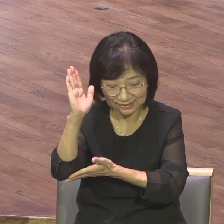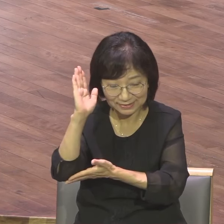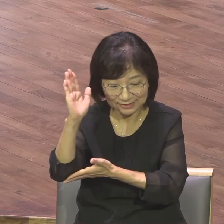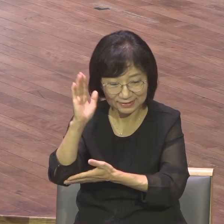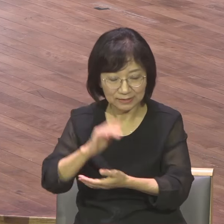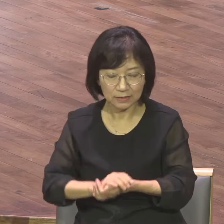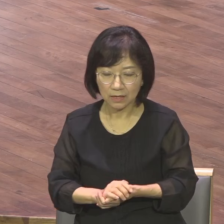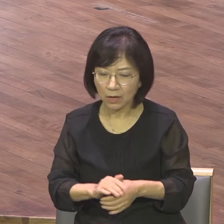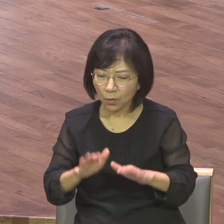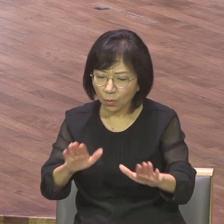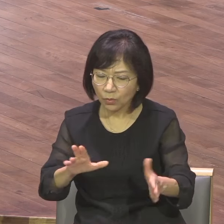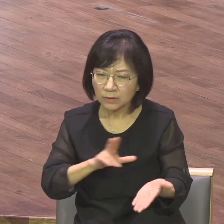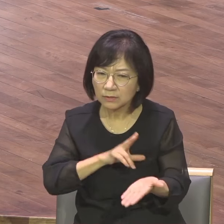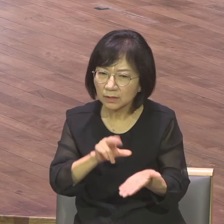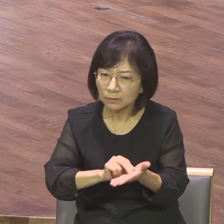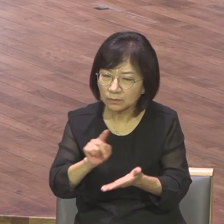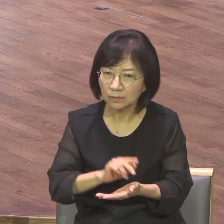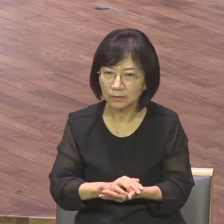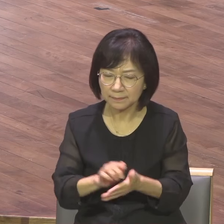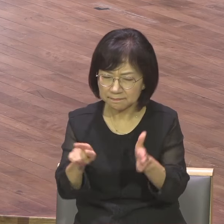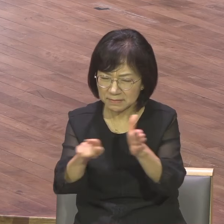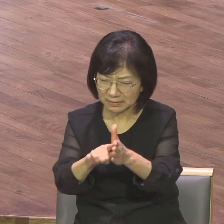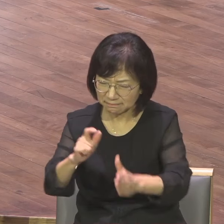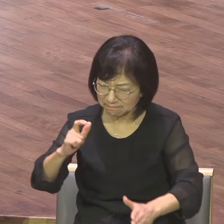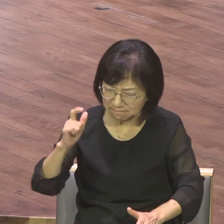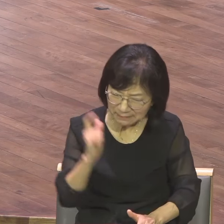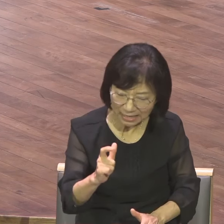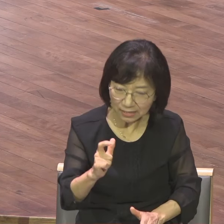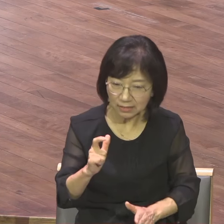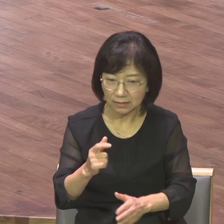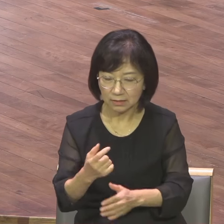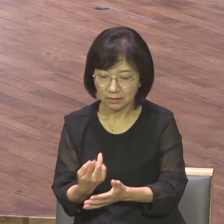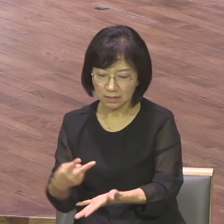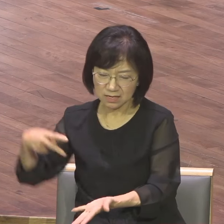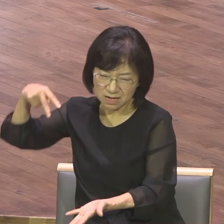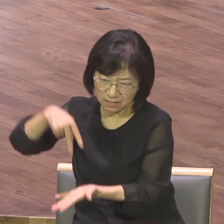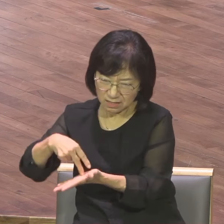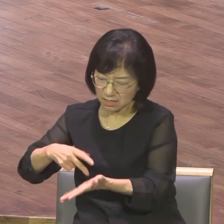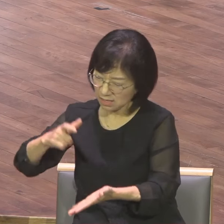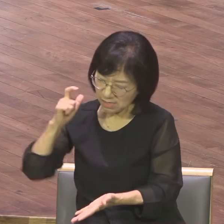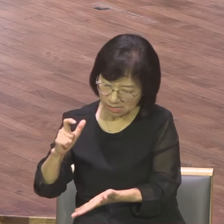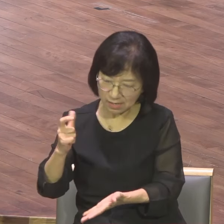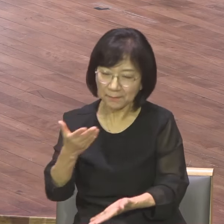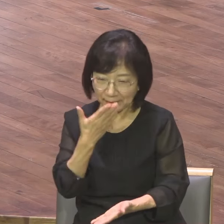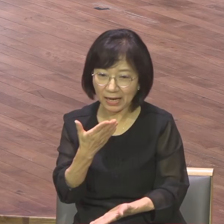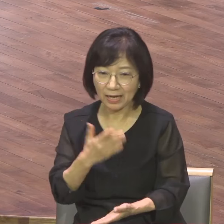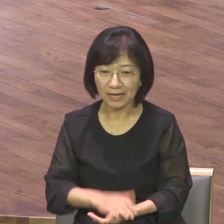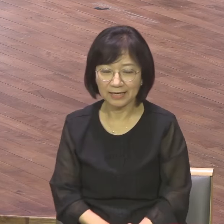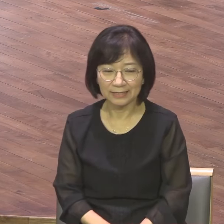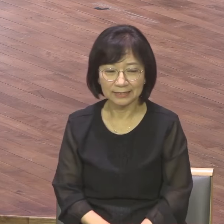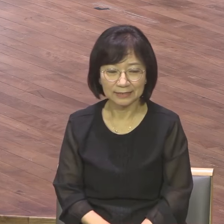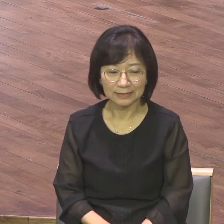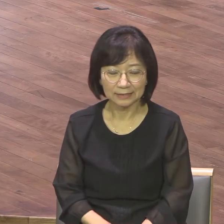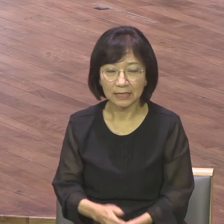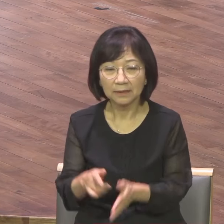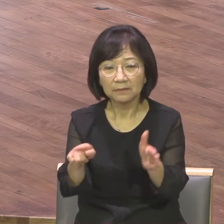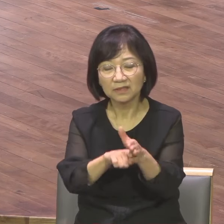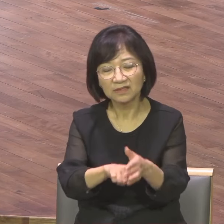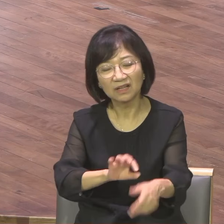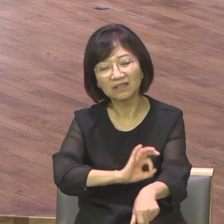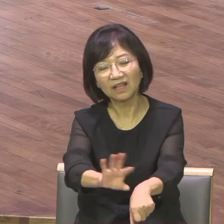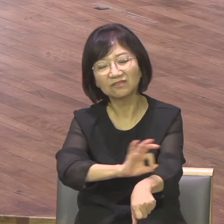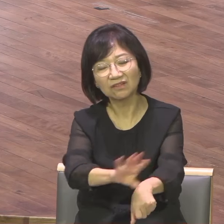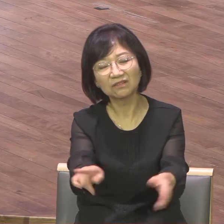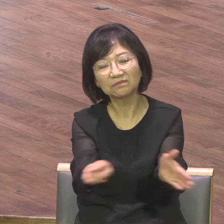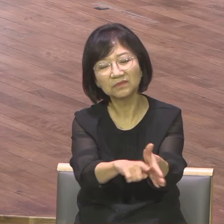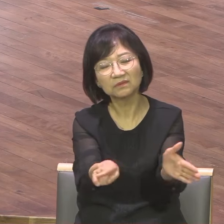제목이며 굳게 믿어야 굳게 선다. 굳게 믿어야. 믿음도 굳게 믿는